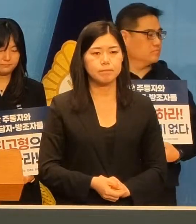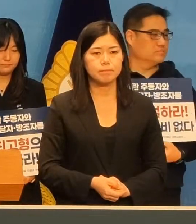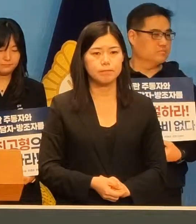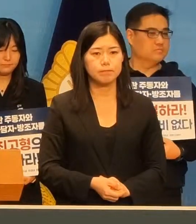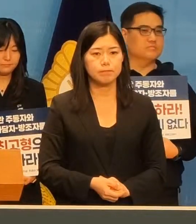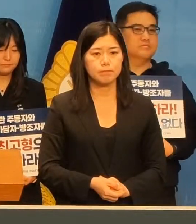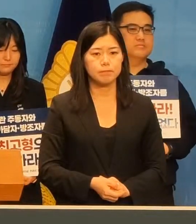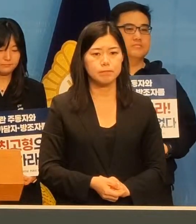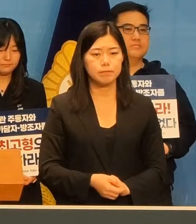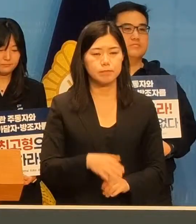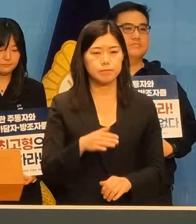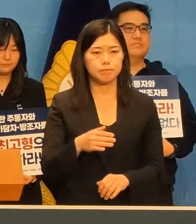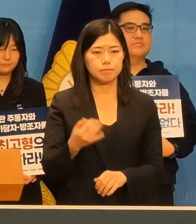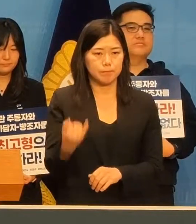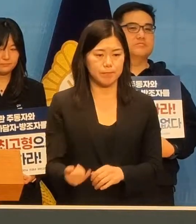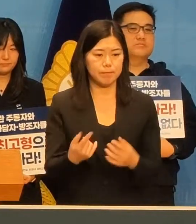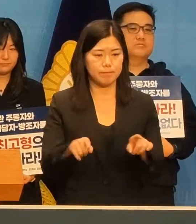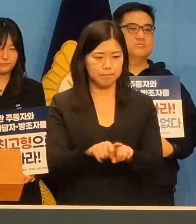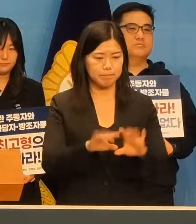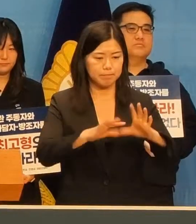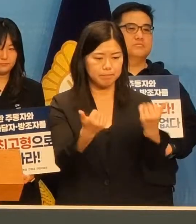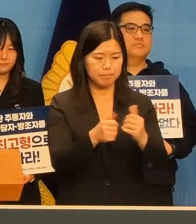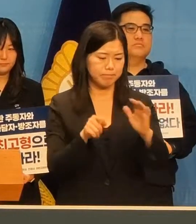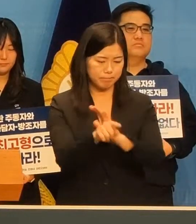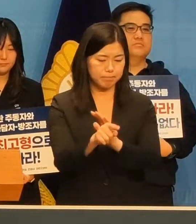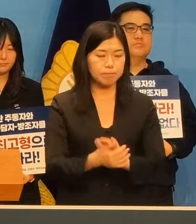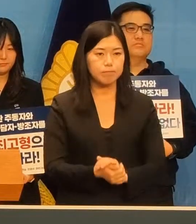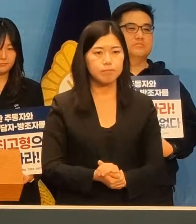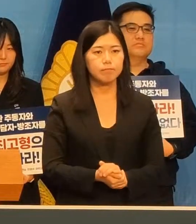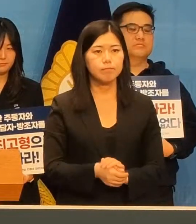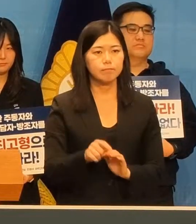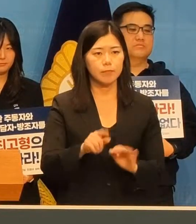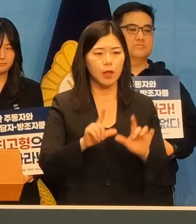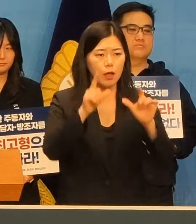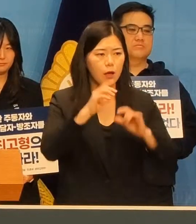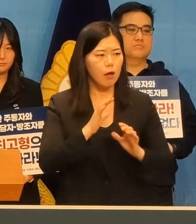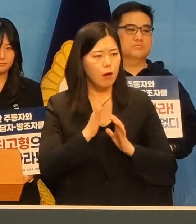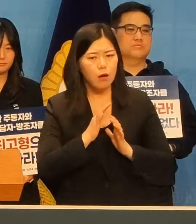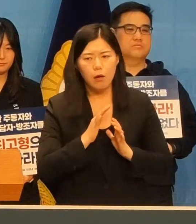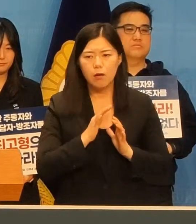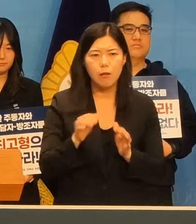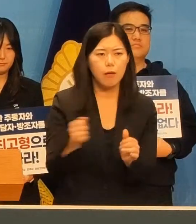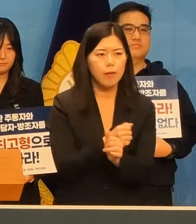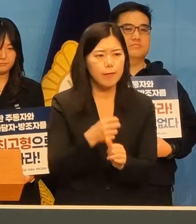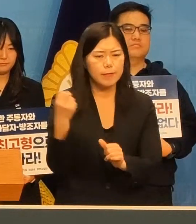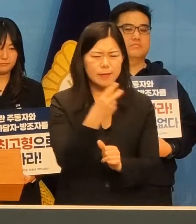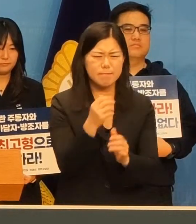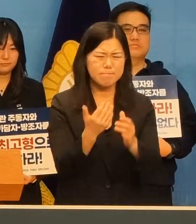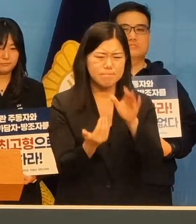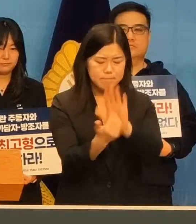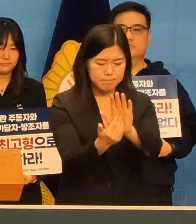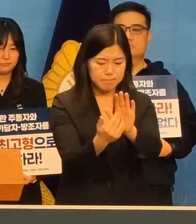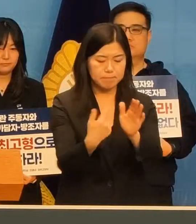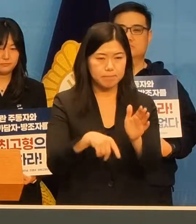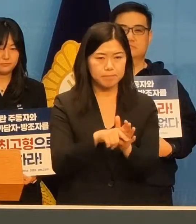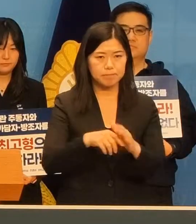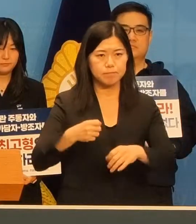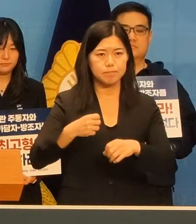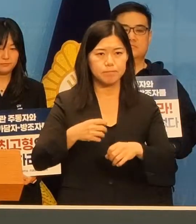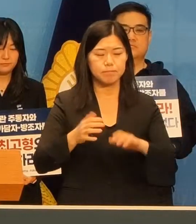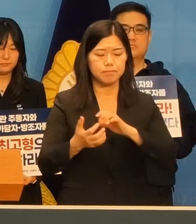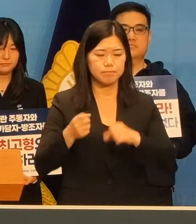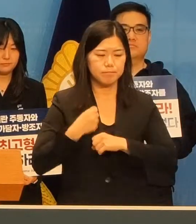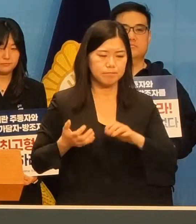조은의 동생과 함께 국회를 향했습니다. 그날의 공포와 이원적 폭력이 다시는 반복되지 않도록 계엄 책임자들에